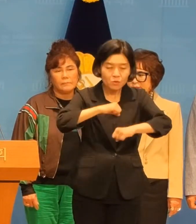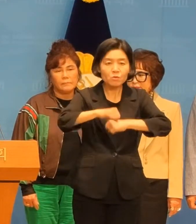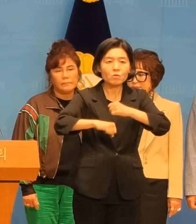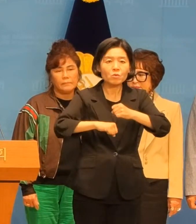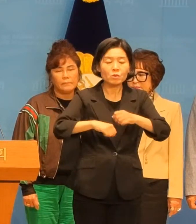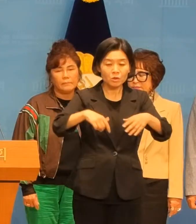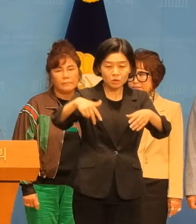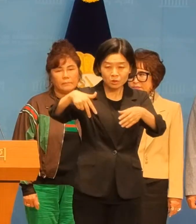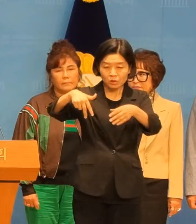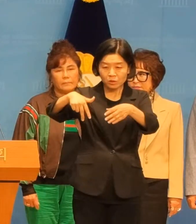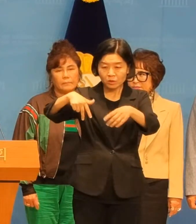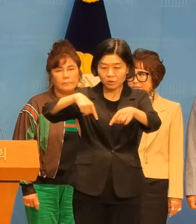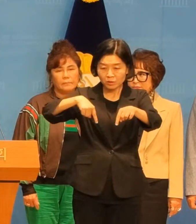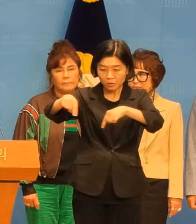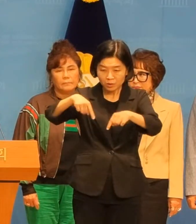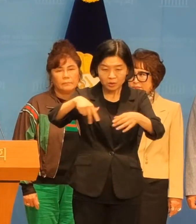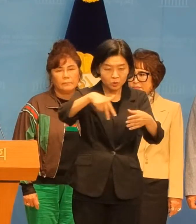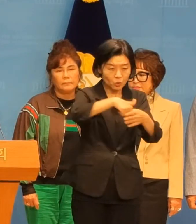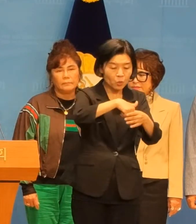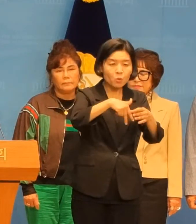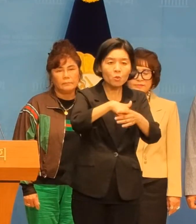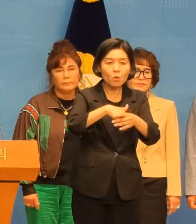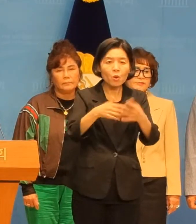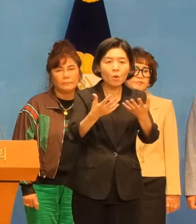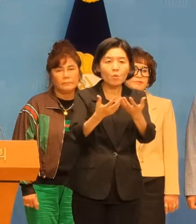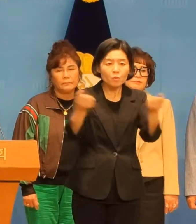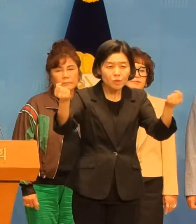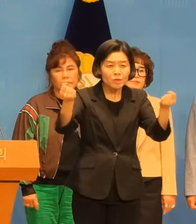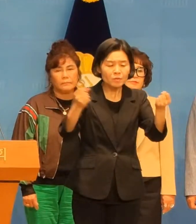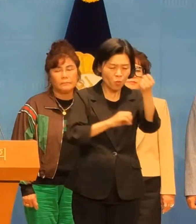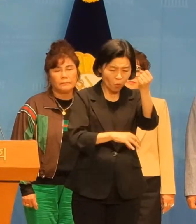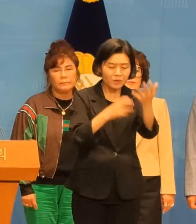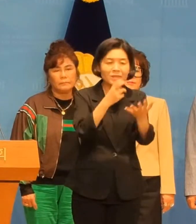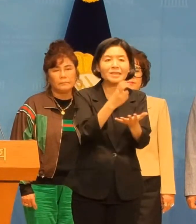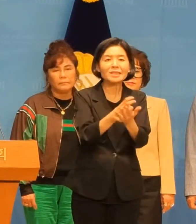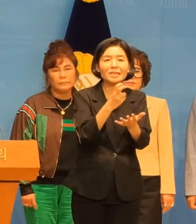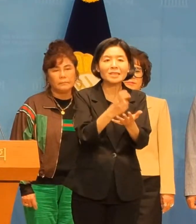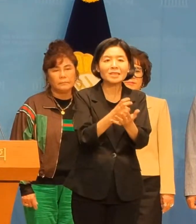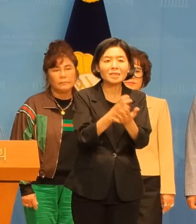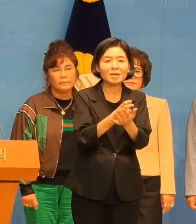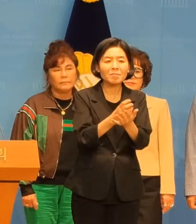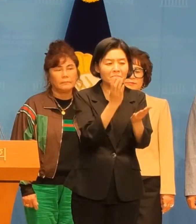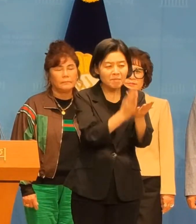정교분리 원칙을 위협하는 위헌적 행위입니다.